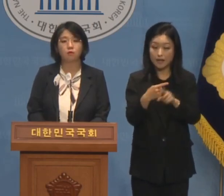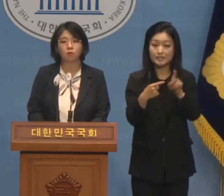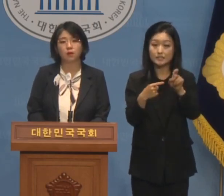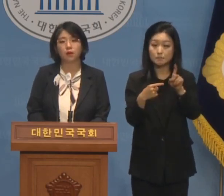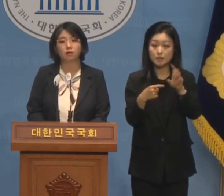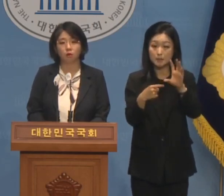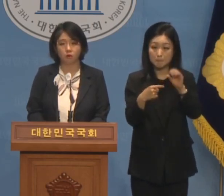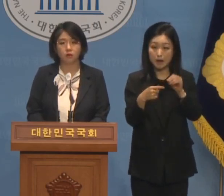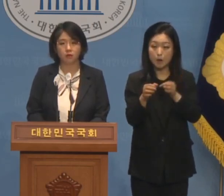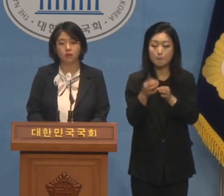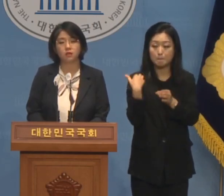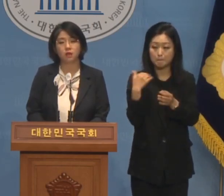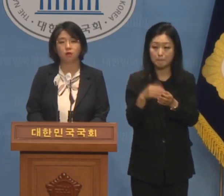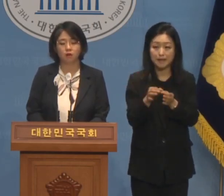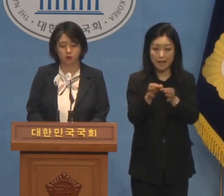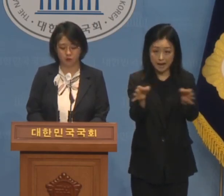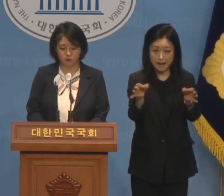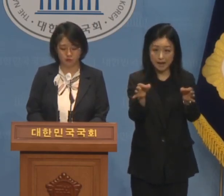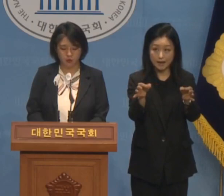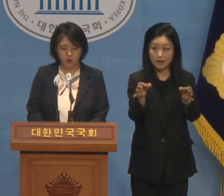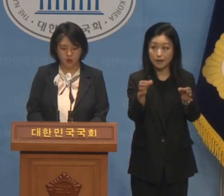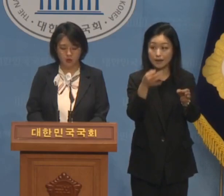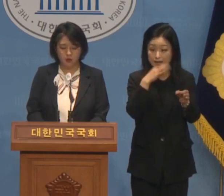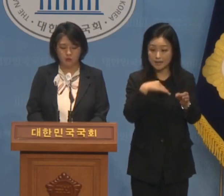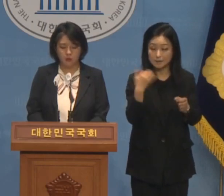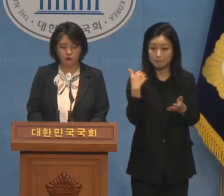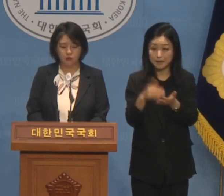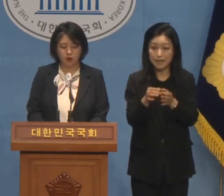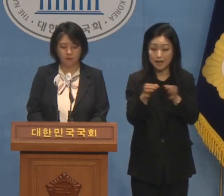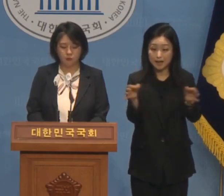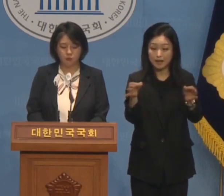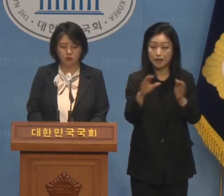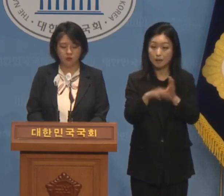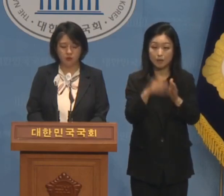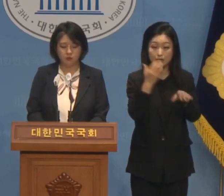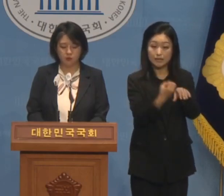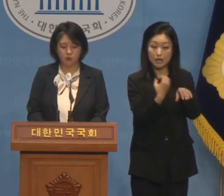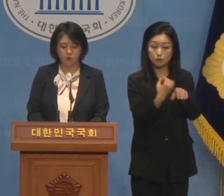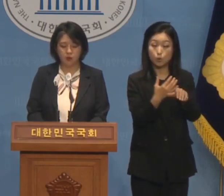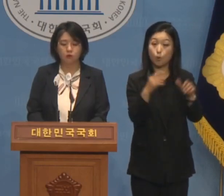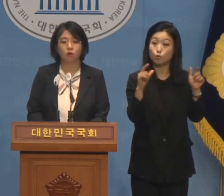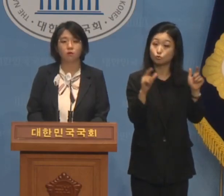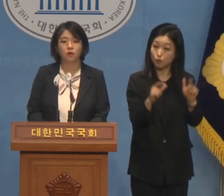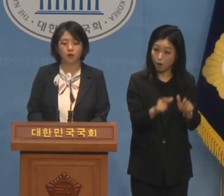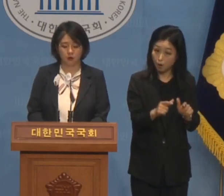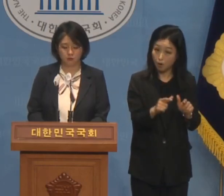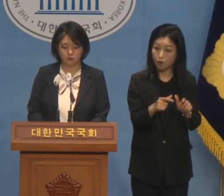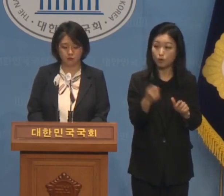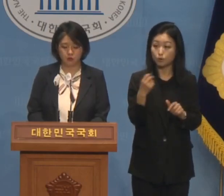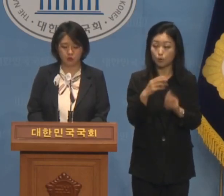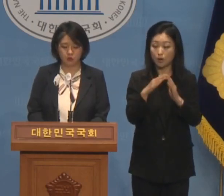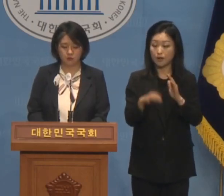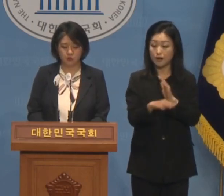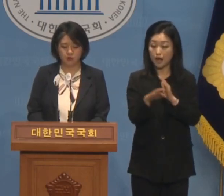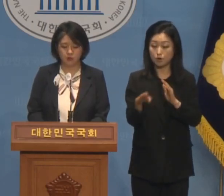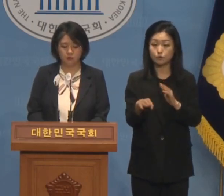배당하는 탄소 배당 정책이 시행되는 경우 탄소 배출을 감소시키면서도 전체 가구